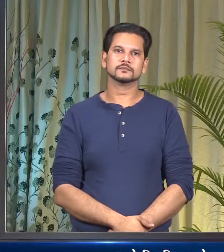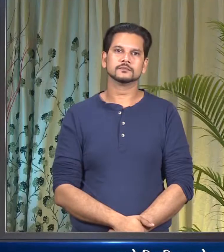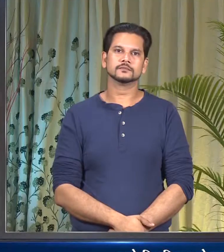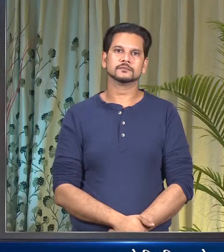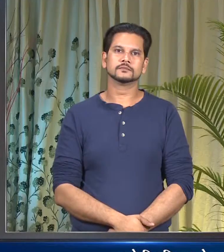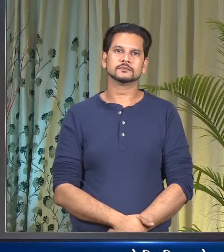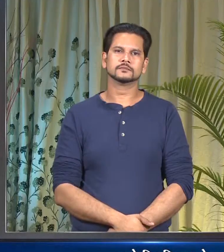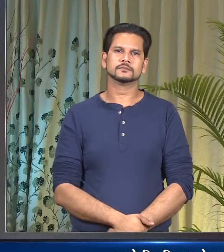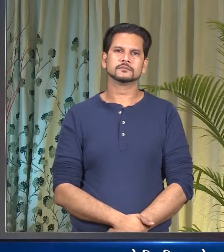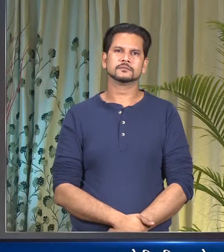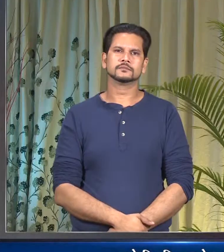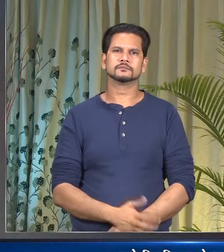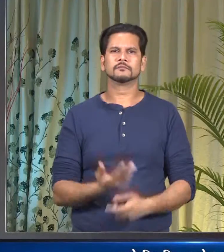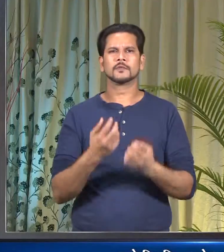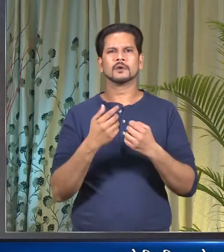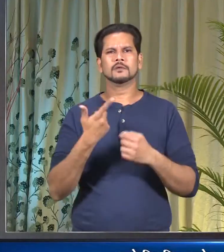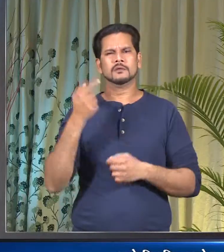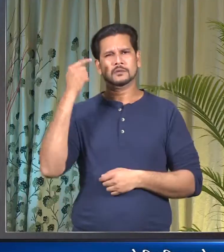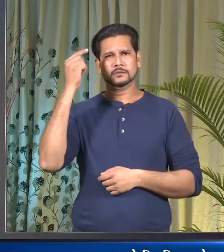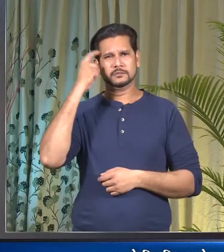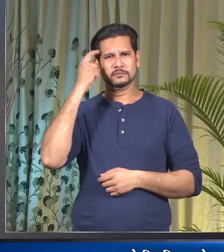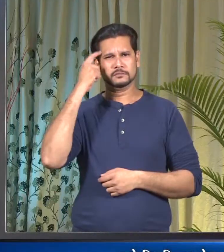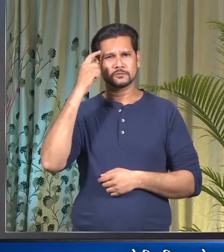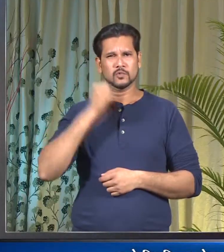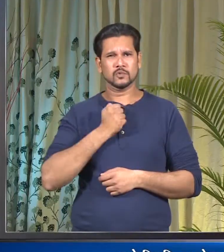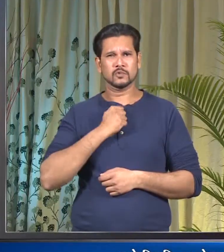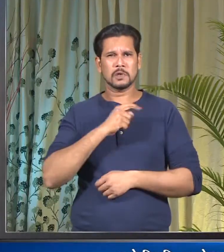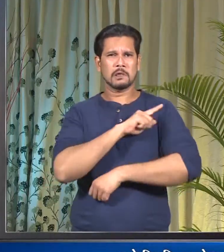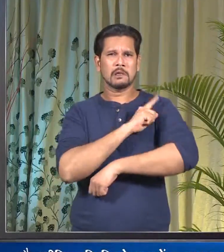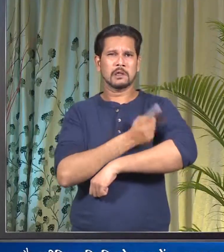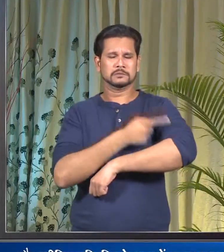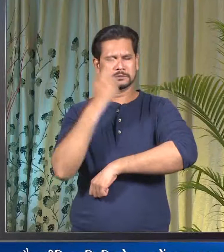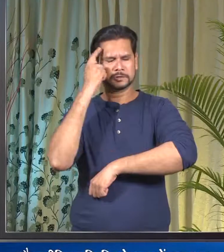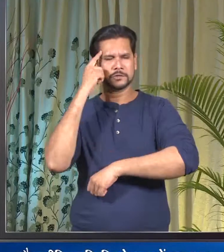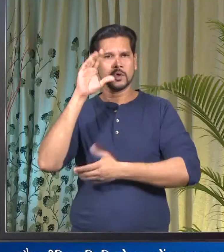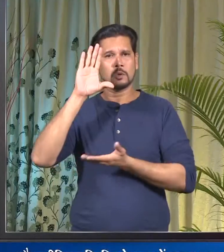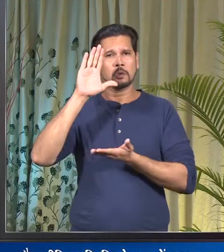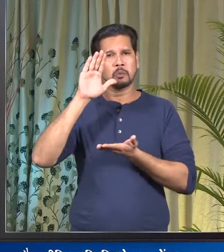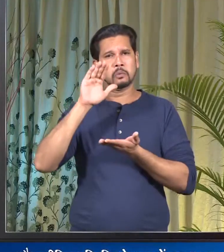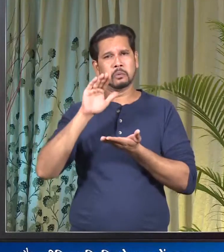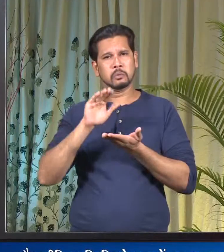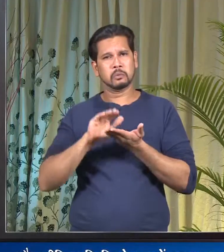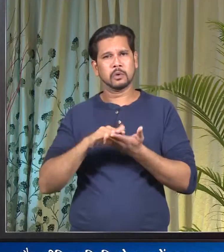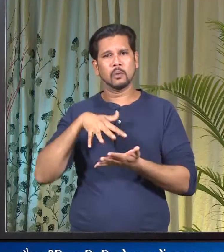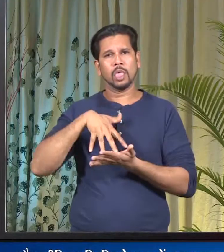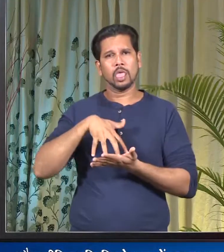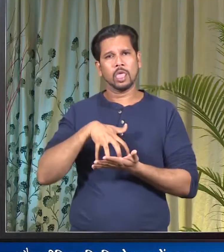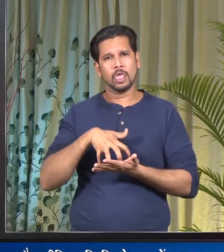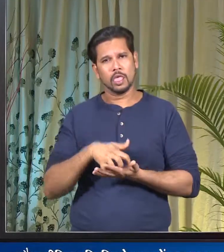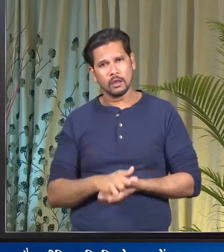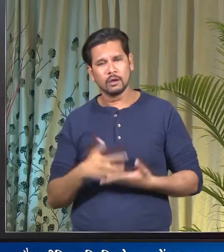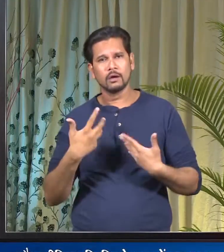कितनी आपकी mental energy drain होती है और इसी लिए व्यक्ति दिन के अंत में